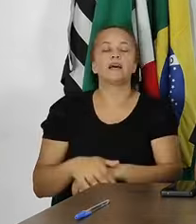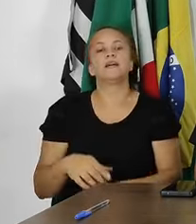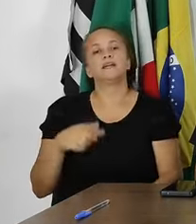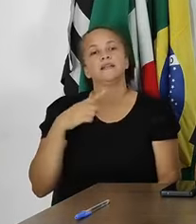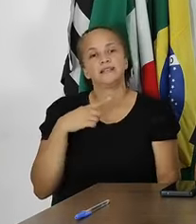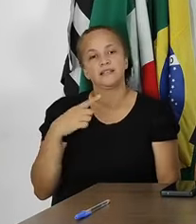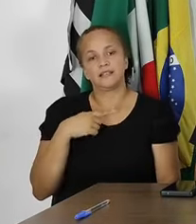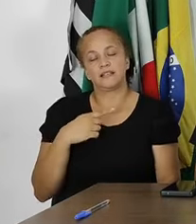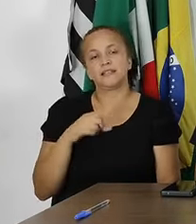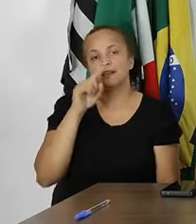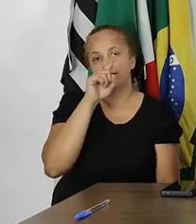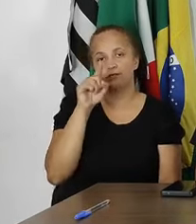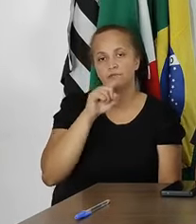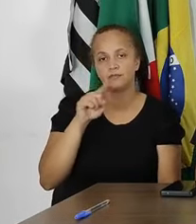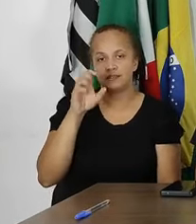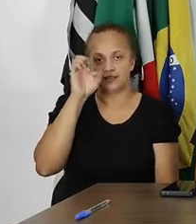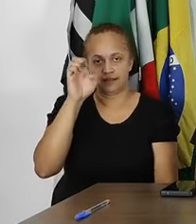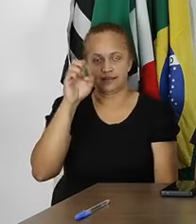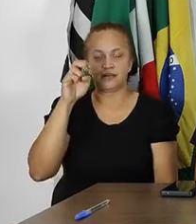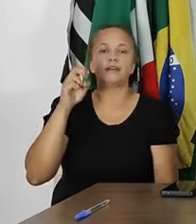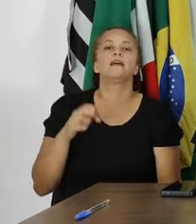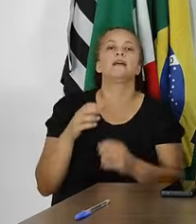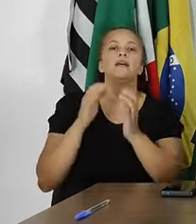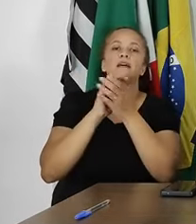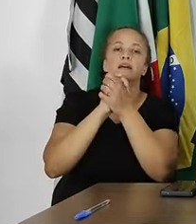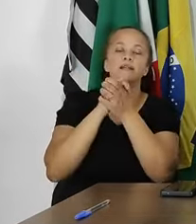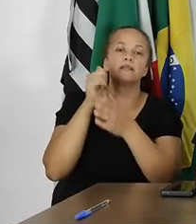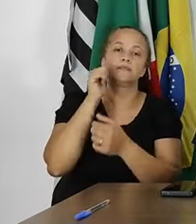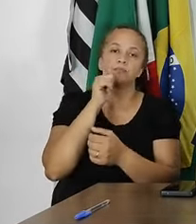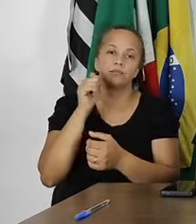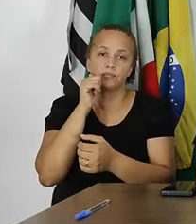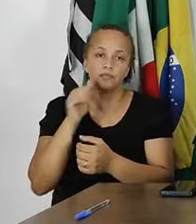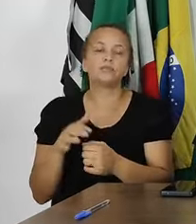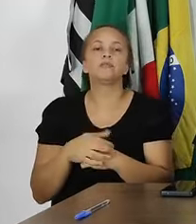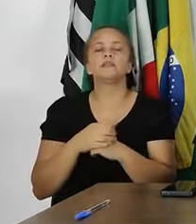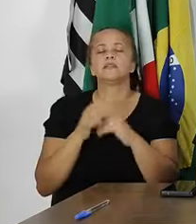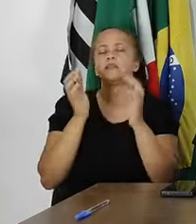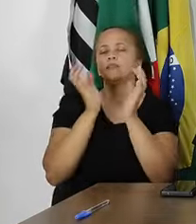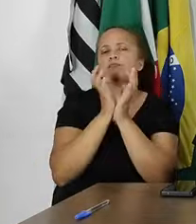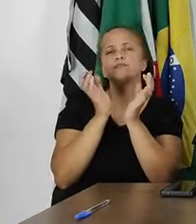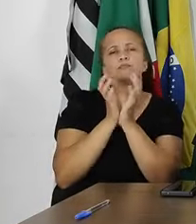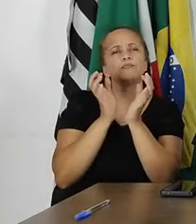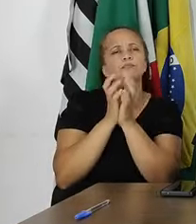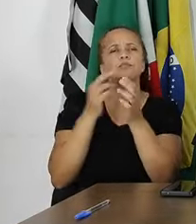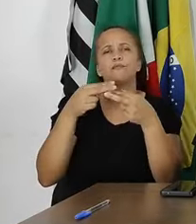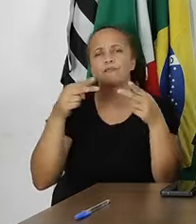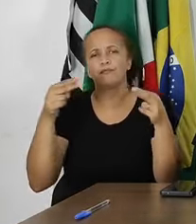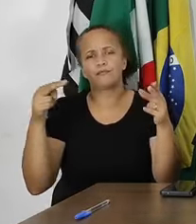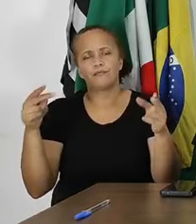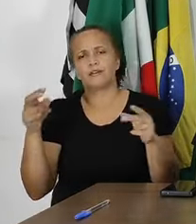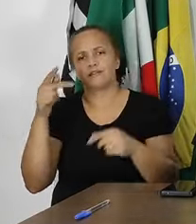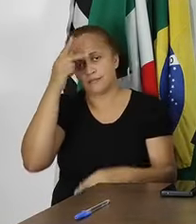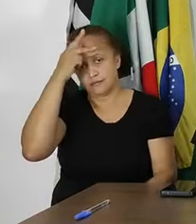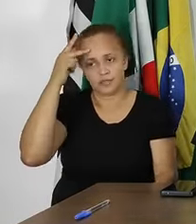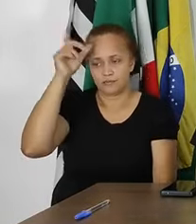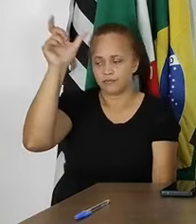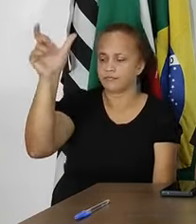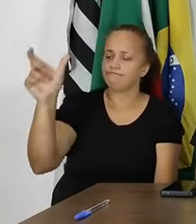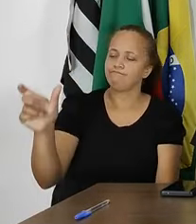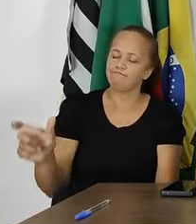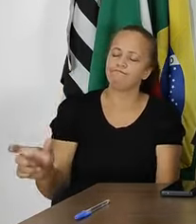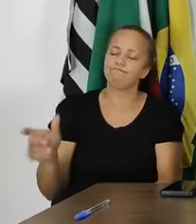com o irmão Zé Nenê, a irmã Luzineide, mais um outro grupo de irmãos que está aqui na igreja presencialmente